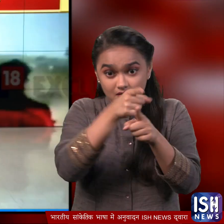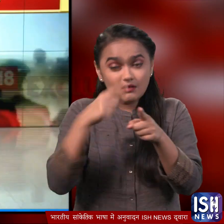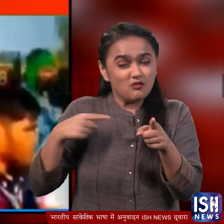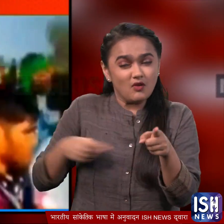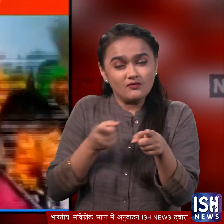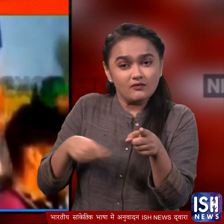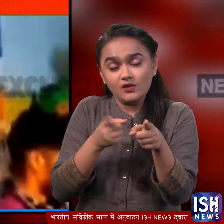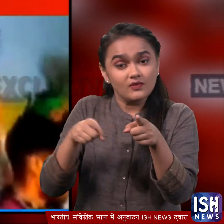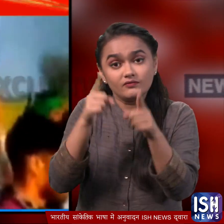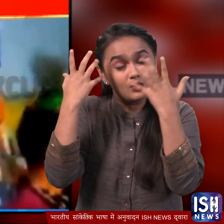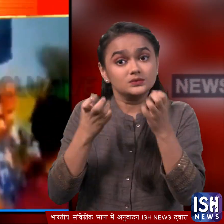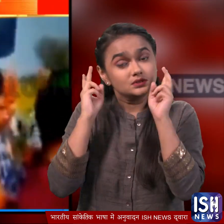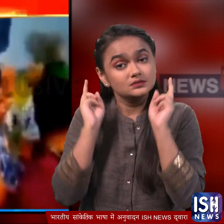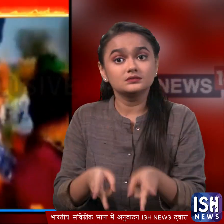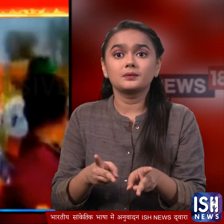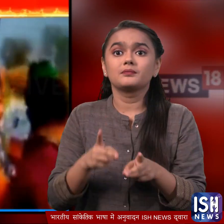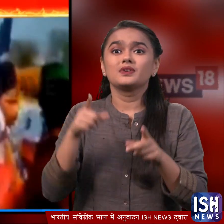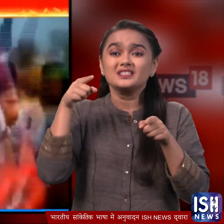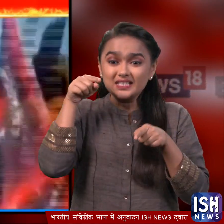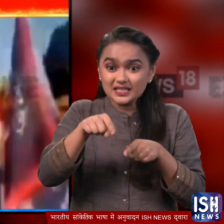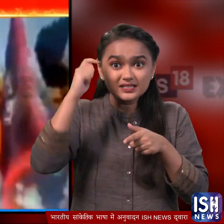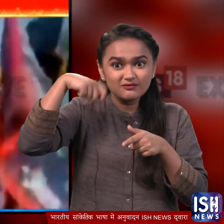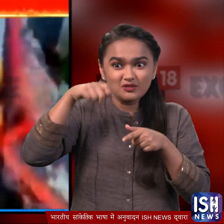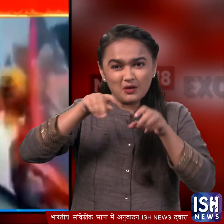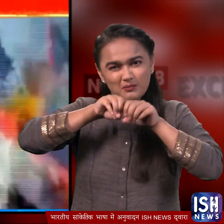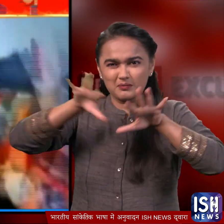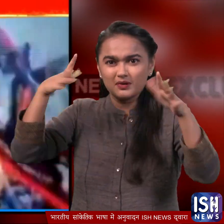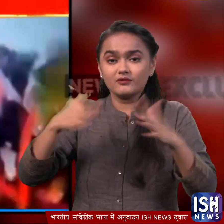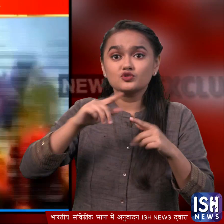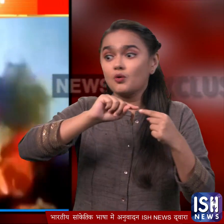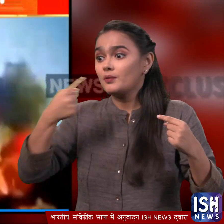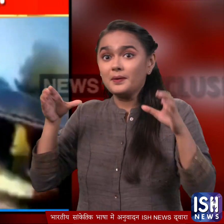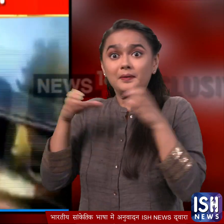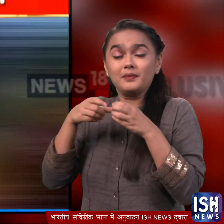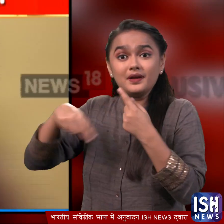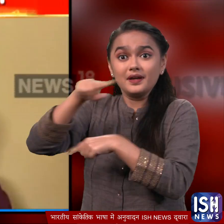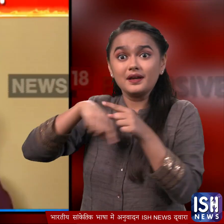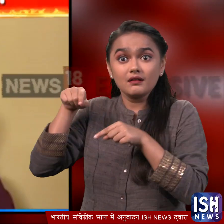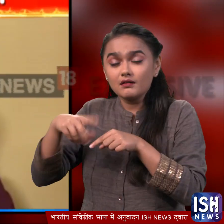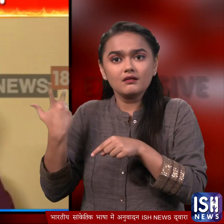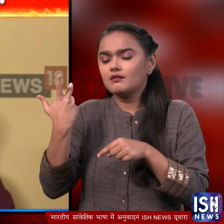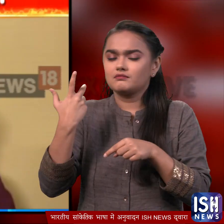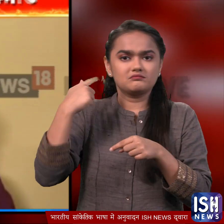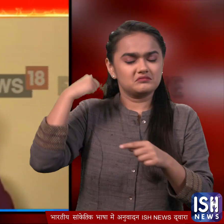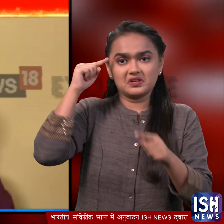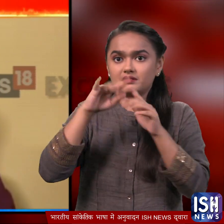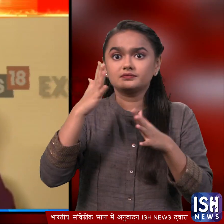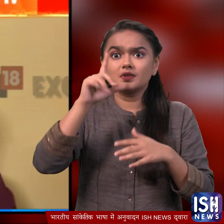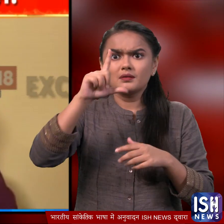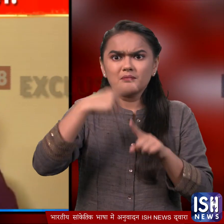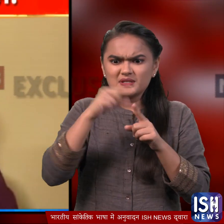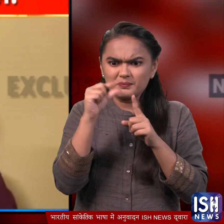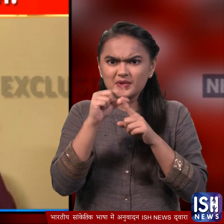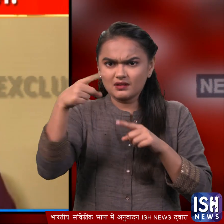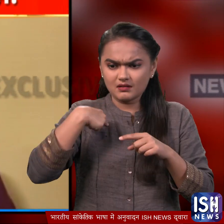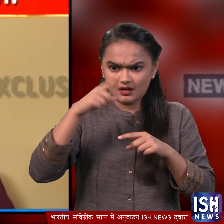चाहते, और इसीलिए वीडियो वायरल होते ही विपक्षी नेताओं के बयानों की बाढ़ सी आ गई। लखीमपुर नहीं जाने देने से भड़की